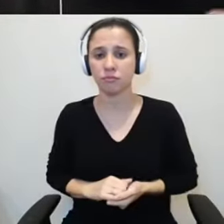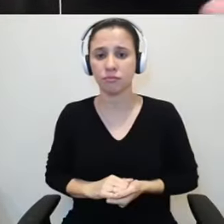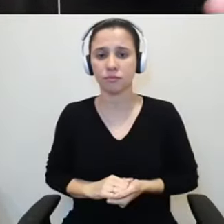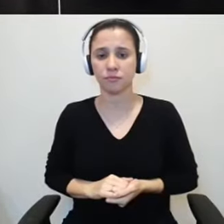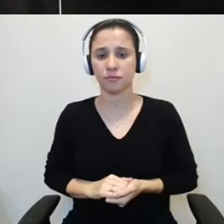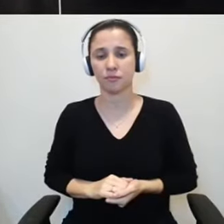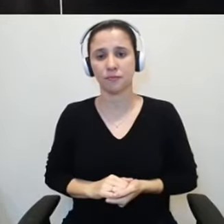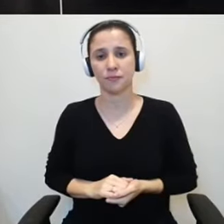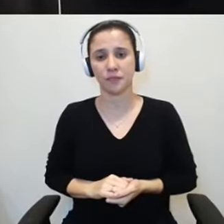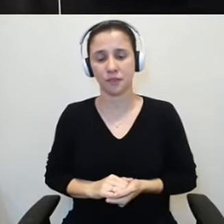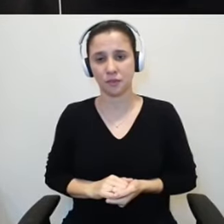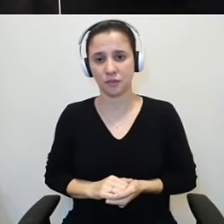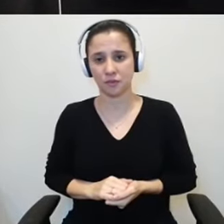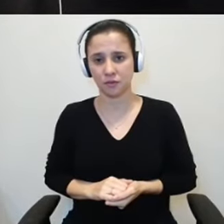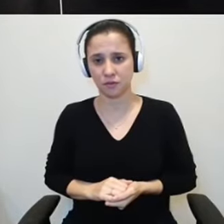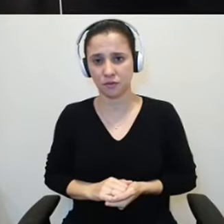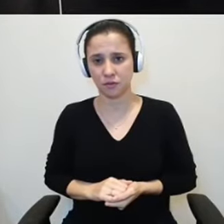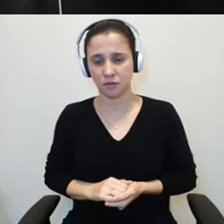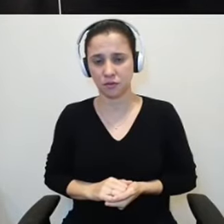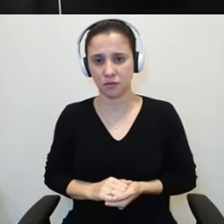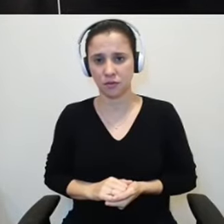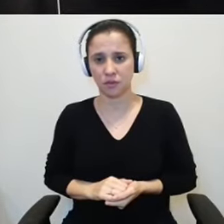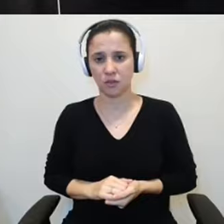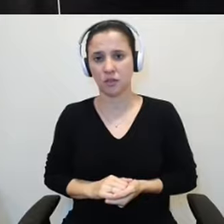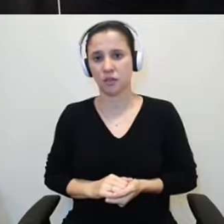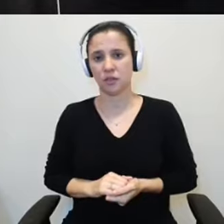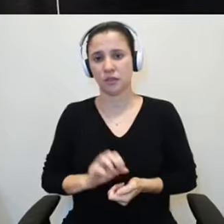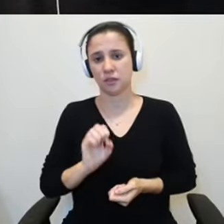Mas como é que é a pergunta, né? Se é do superior